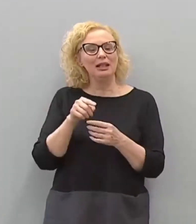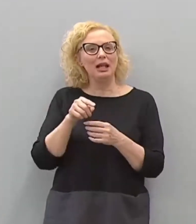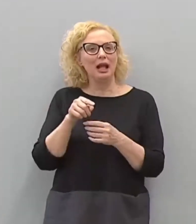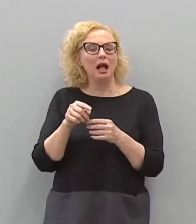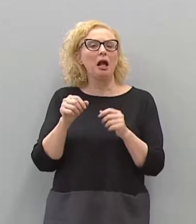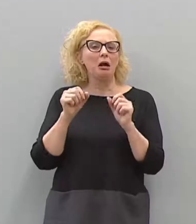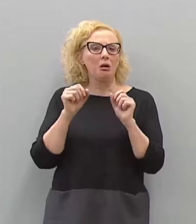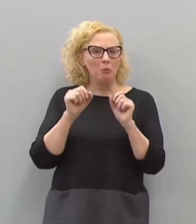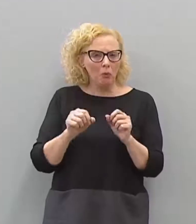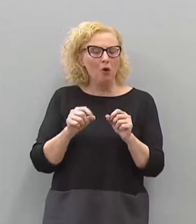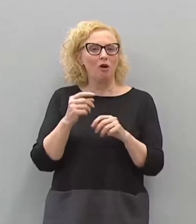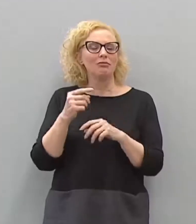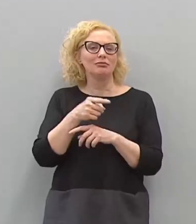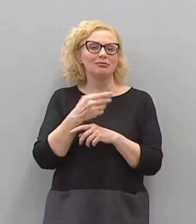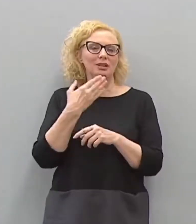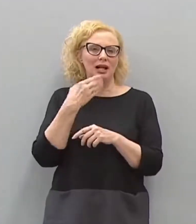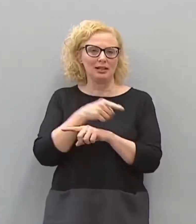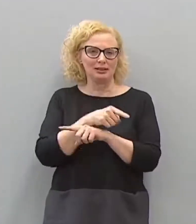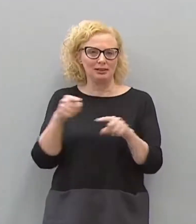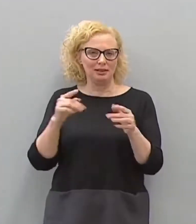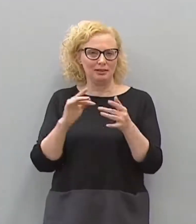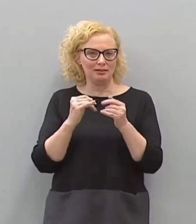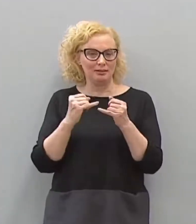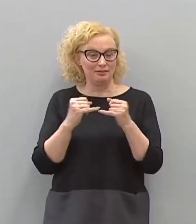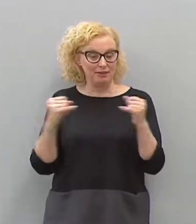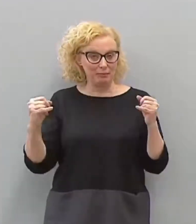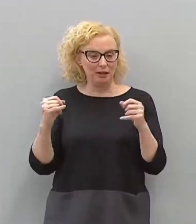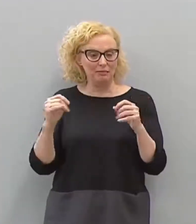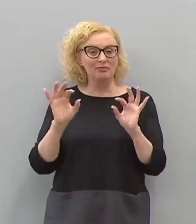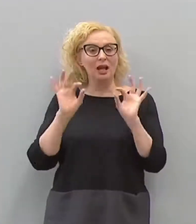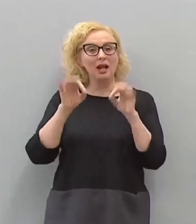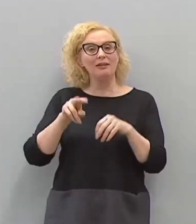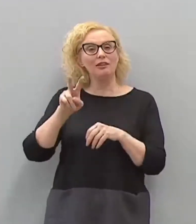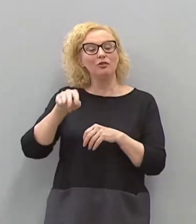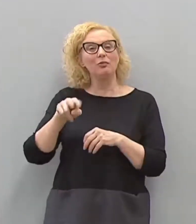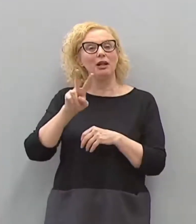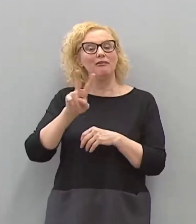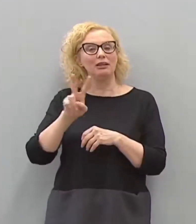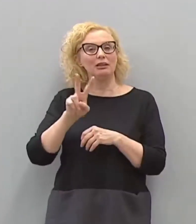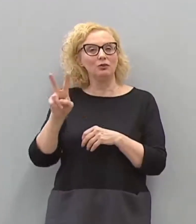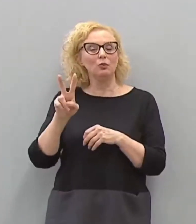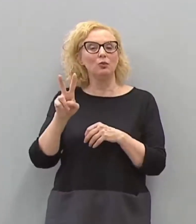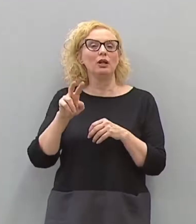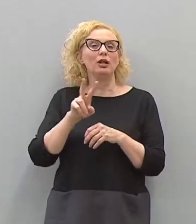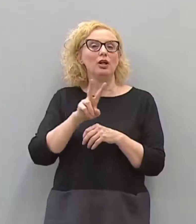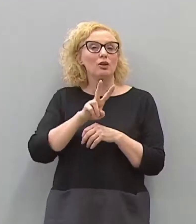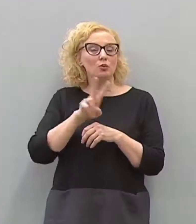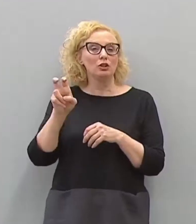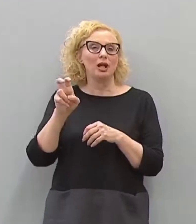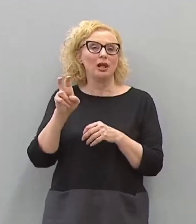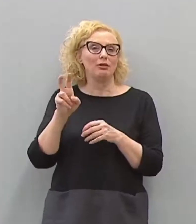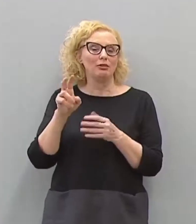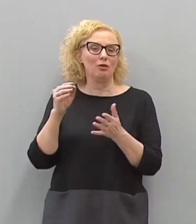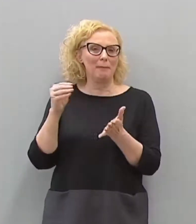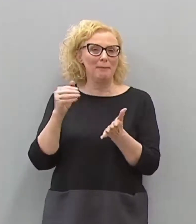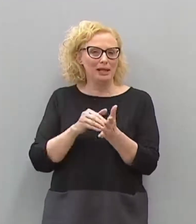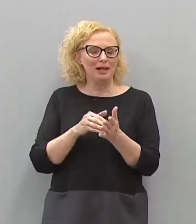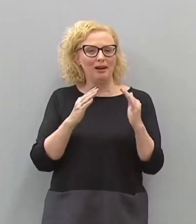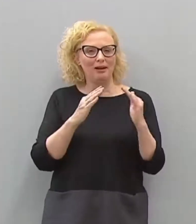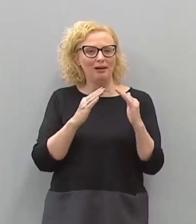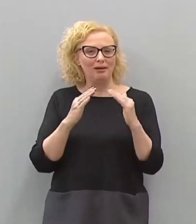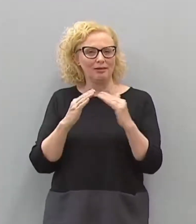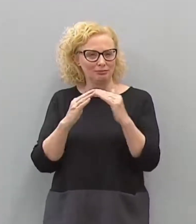questo progetto con l'obiettivo di arrivare nel 2022 a 212 mila unità immobiliari servite accanto